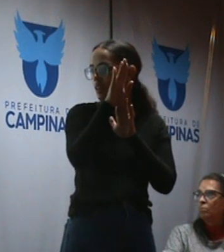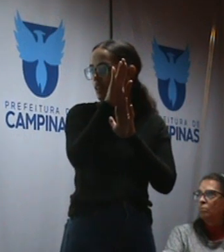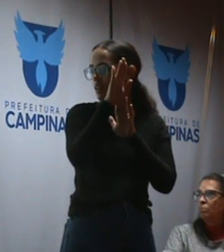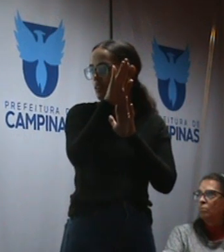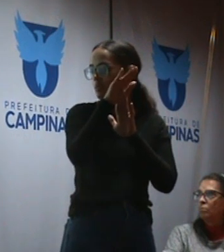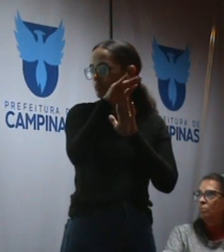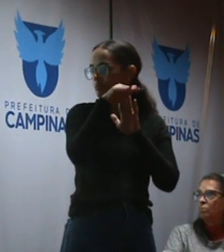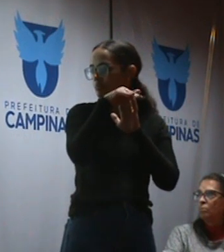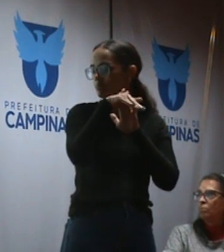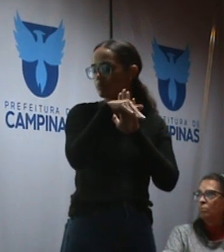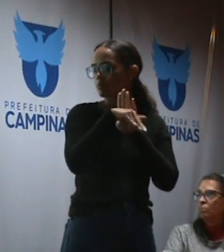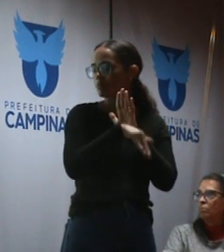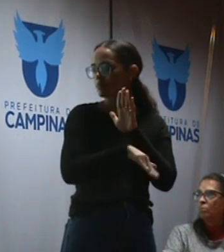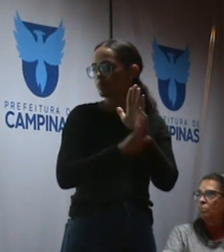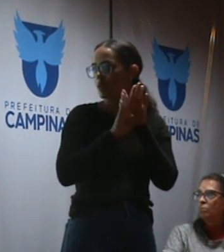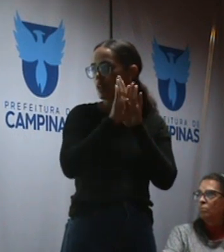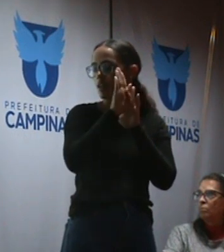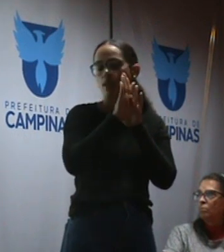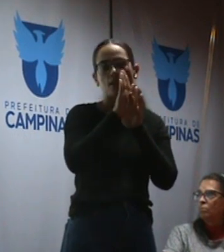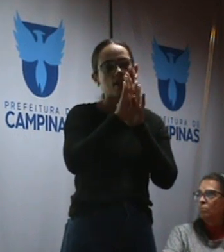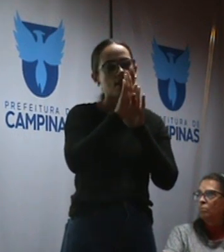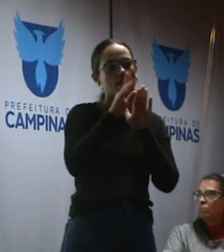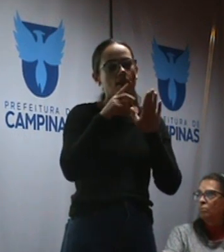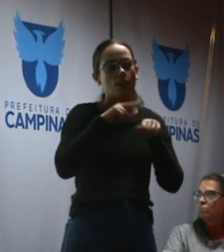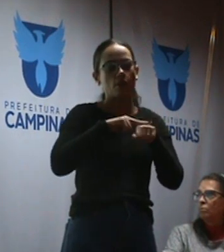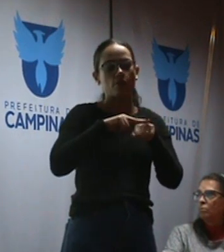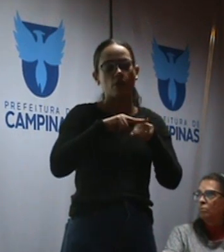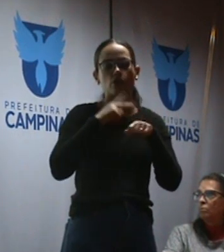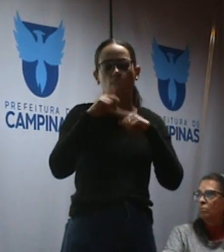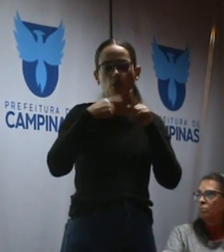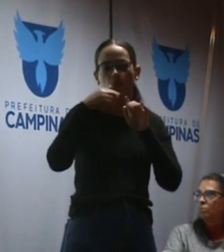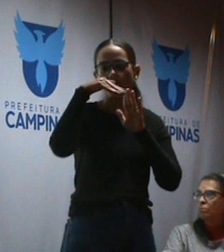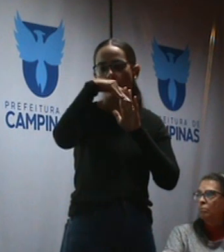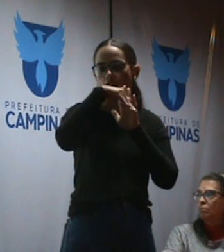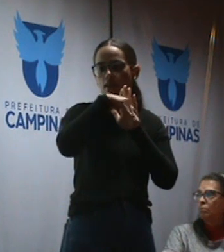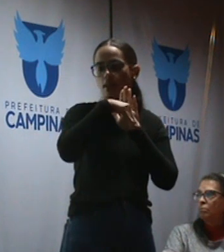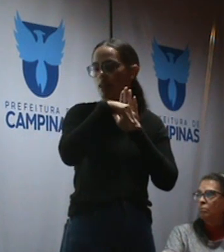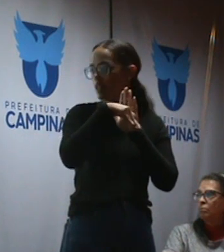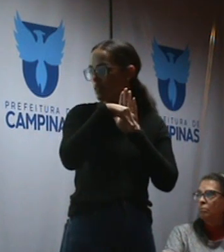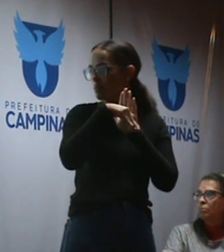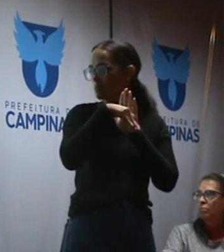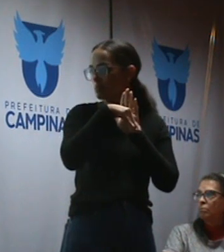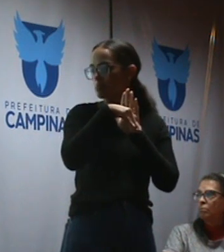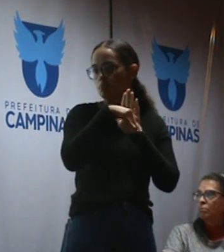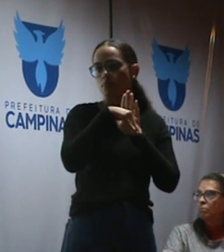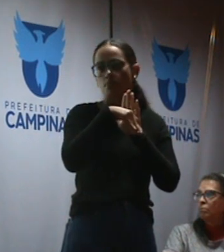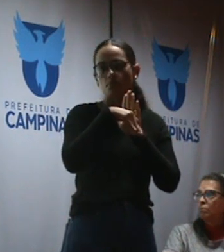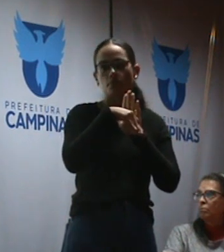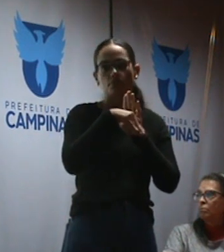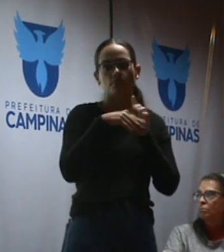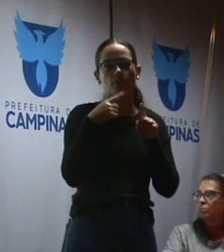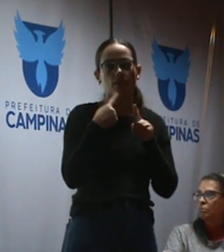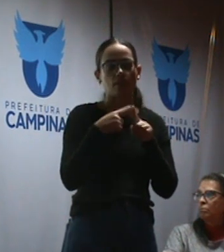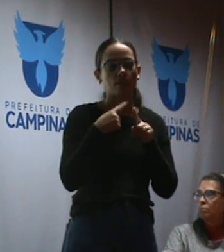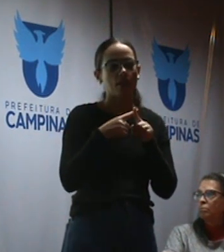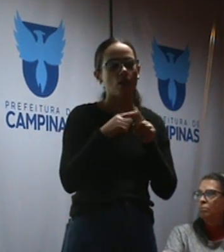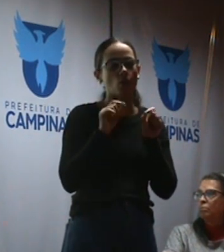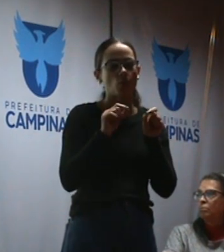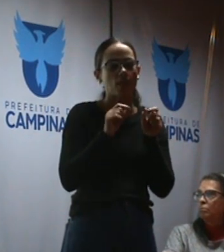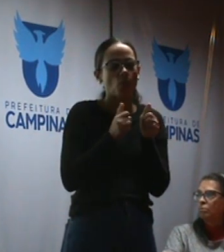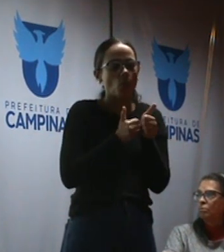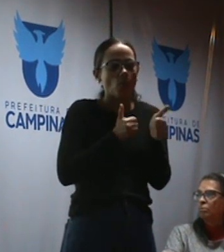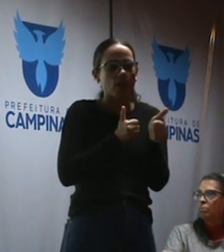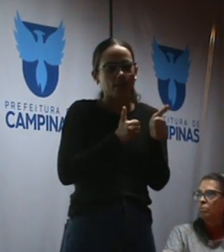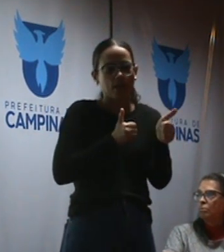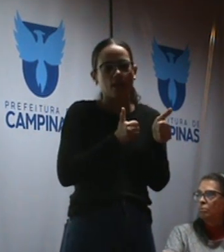15, onde foi o pico aqui. Aí agora a gente começa a decair. Esse número não cai assim porque tem um atraso aí das notificações, então ele ainda vai